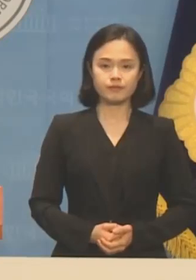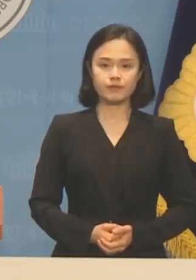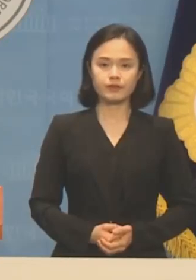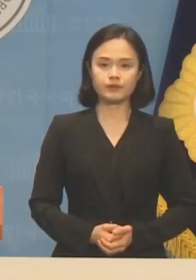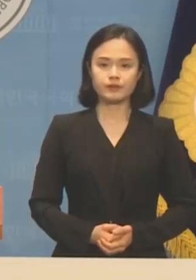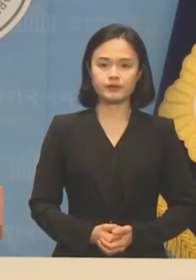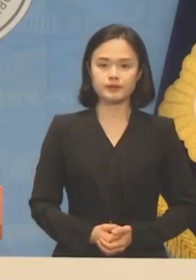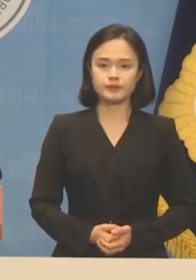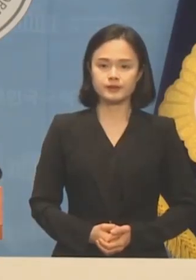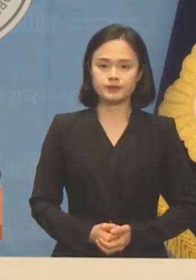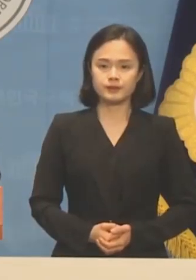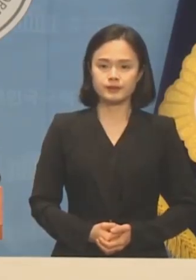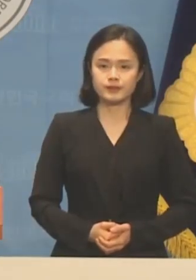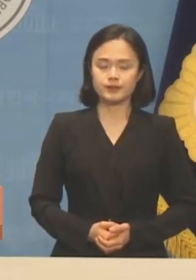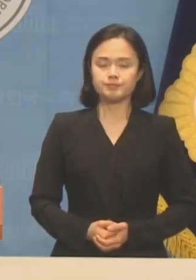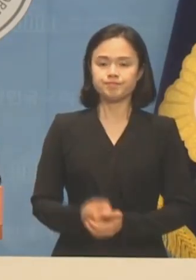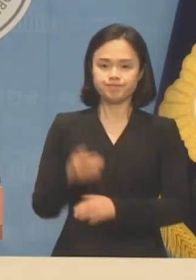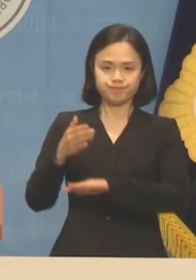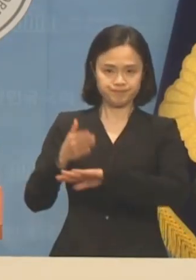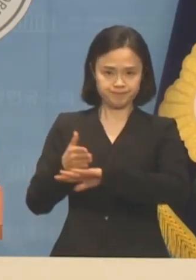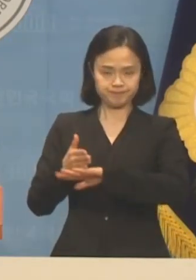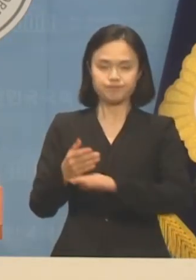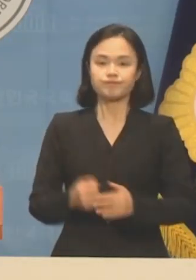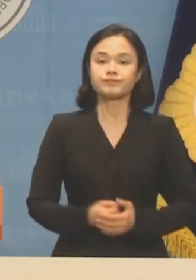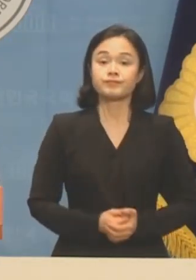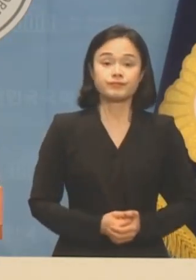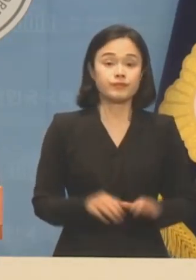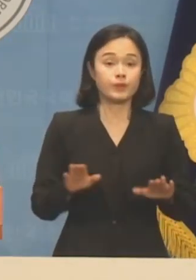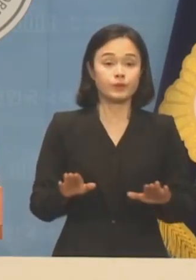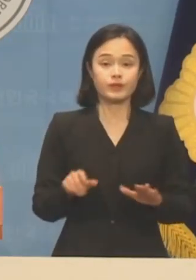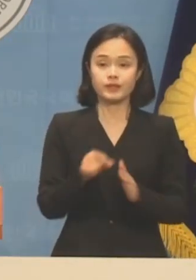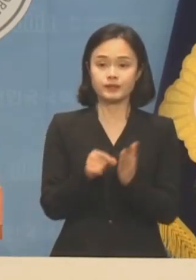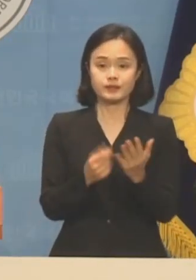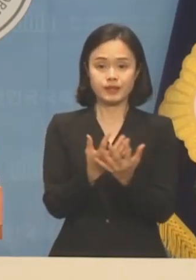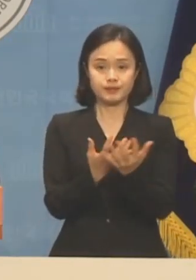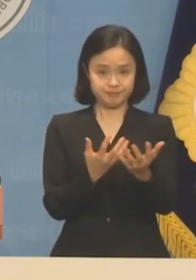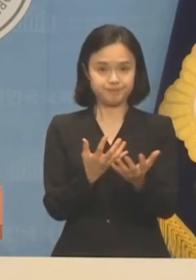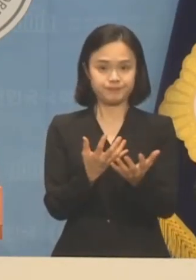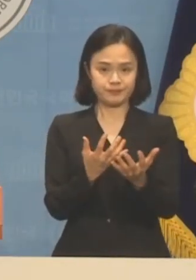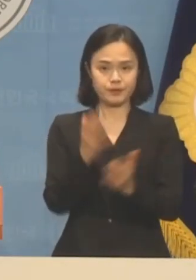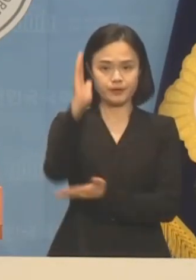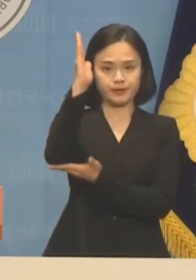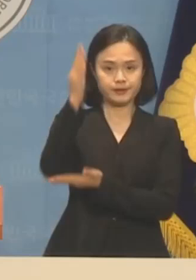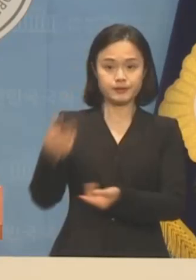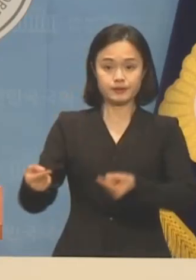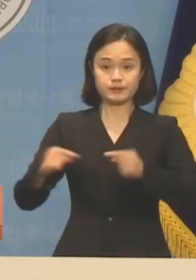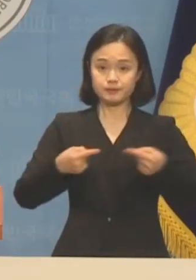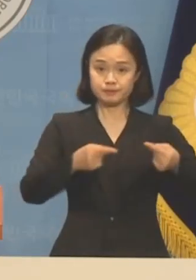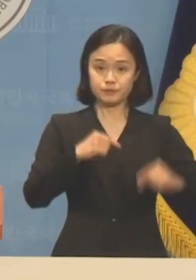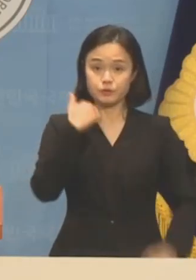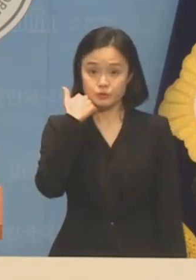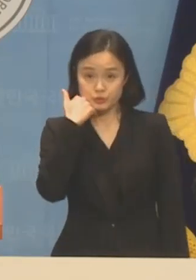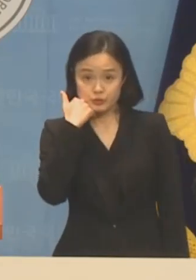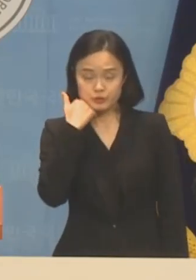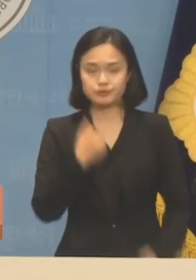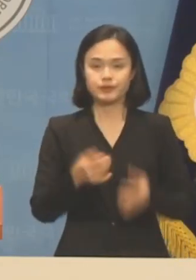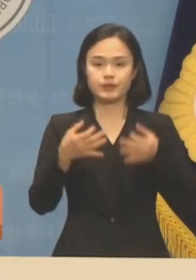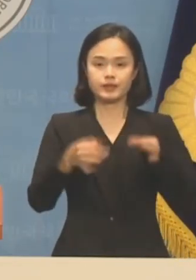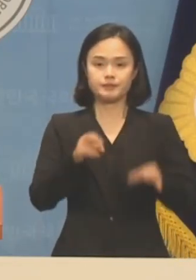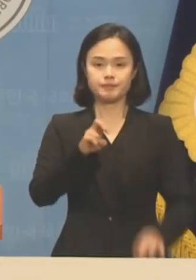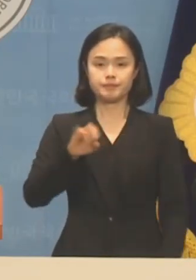말씀 잘 들었습니다. 오늘 기자회견 참석자를 제가 말씀을 안 드렸네요. 방금 인사 말씀 해주신 김민석